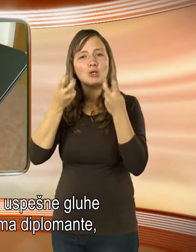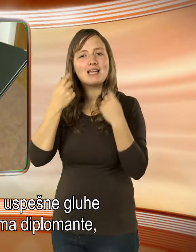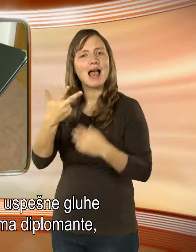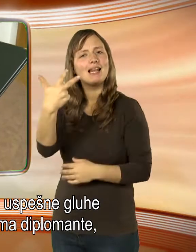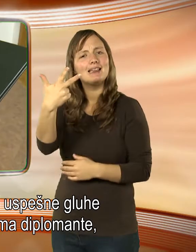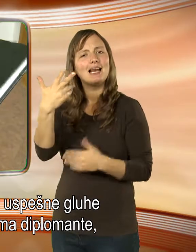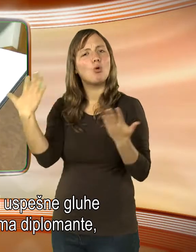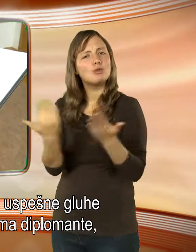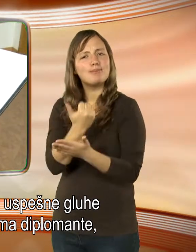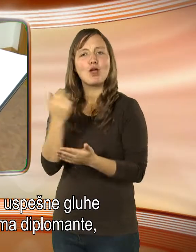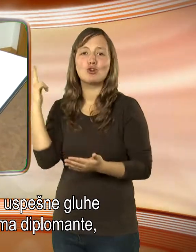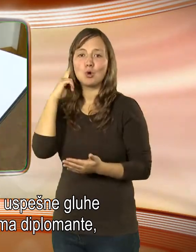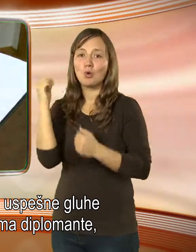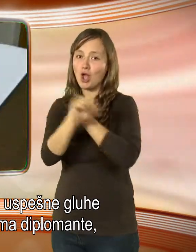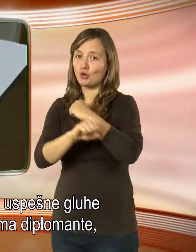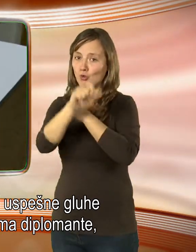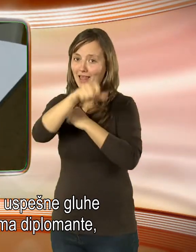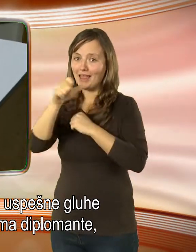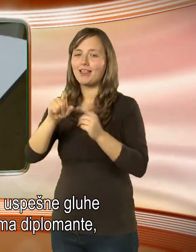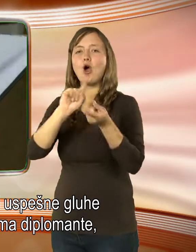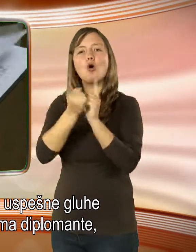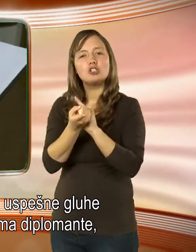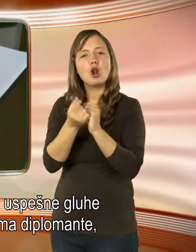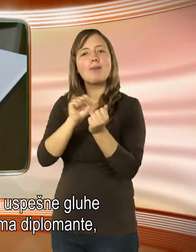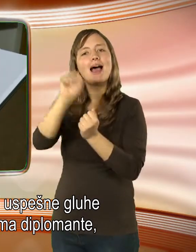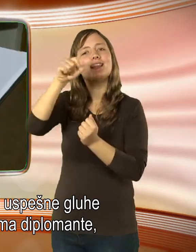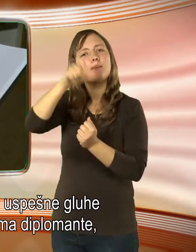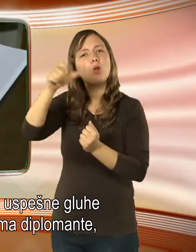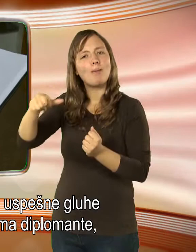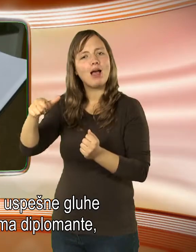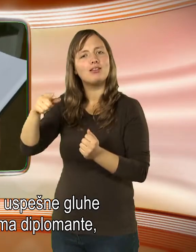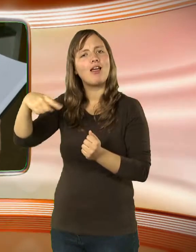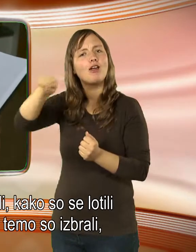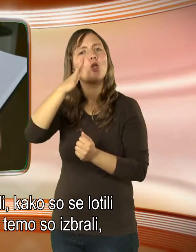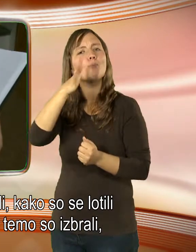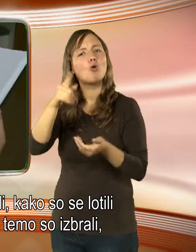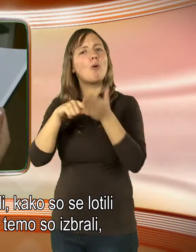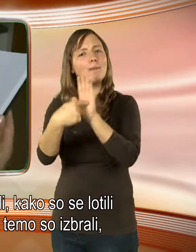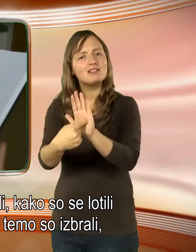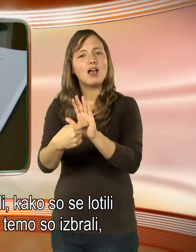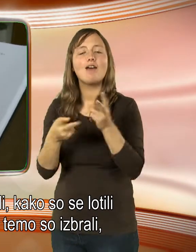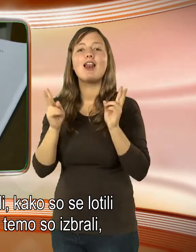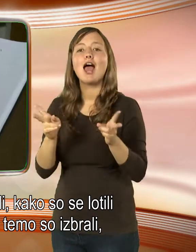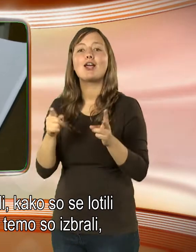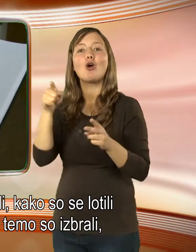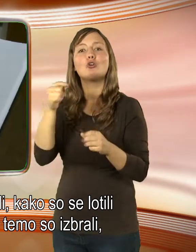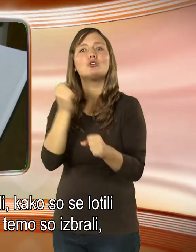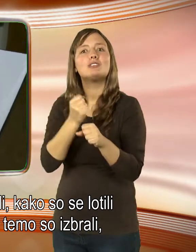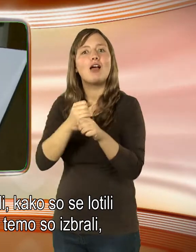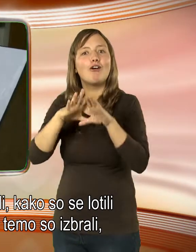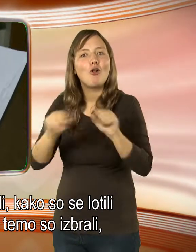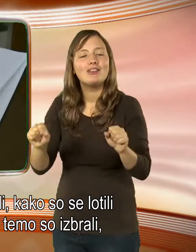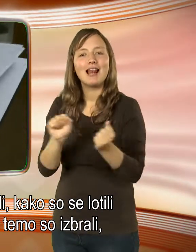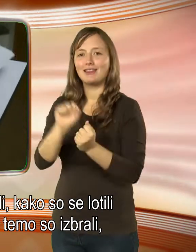Poiskali smo 3 uspešne gluhe študente oziroma diplomante, ki bodo predstavili, kako so se lotili